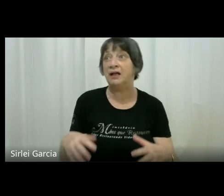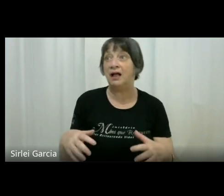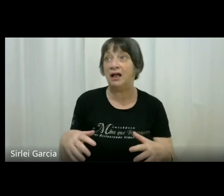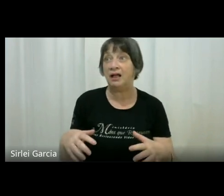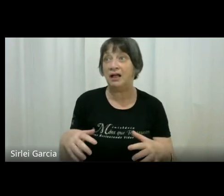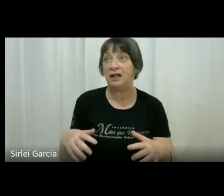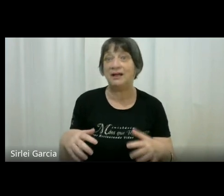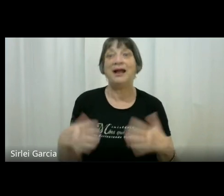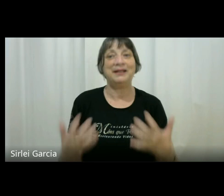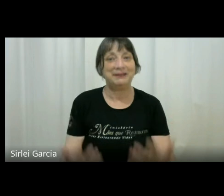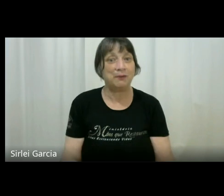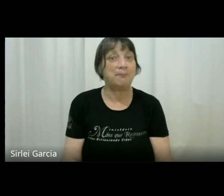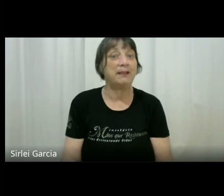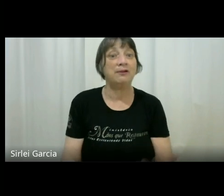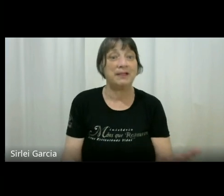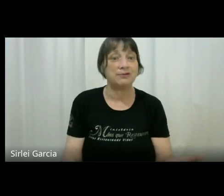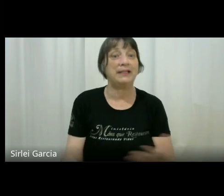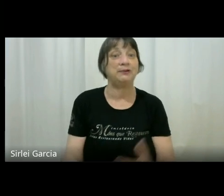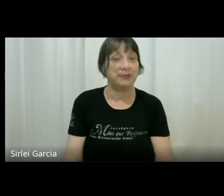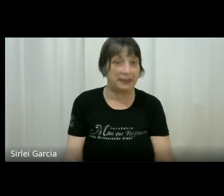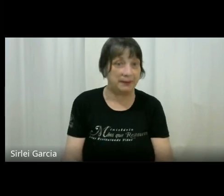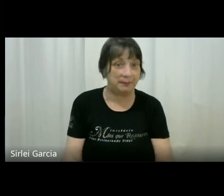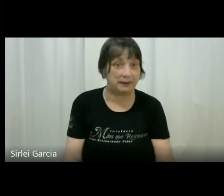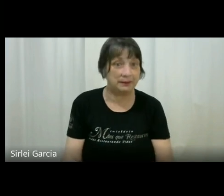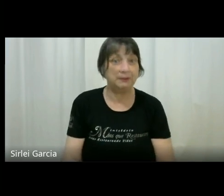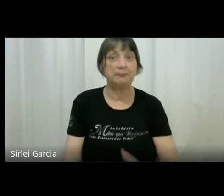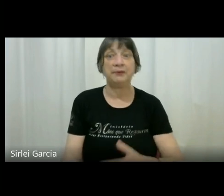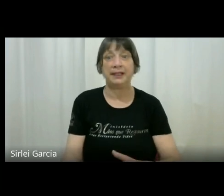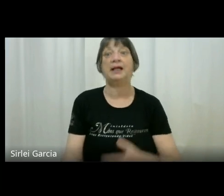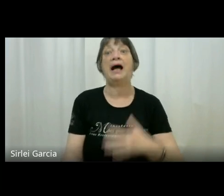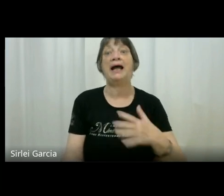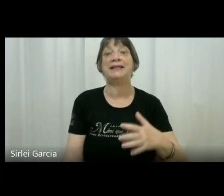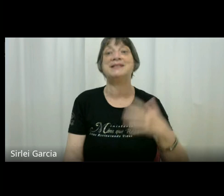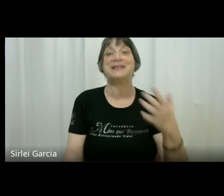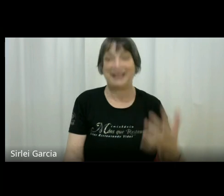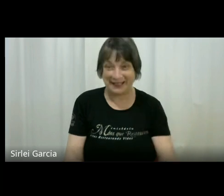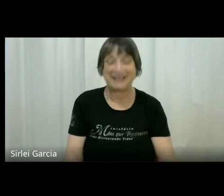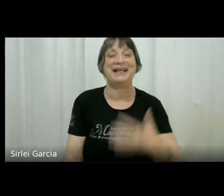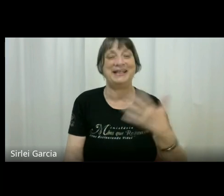assim, então, pelo menos a leitura da Bíblia, porque